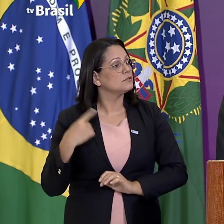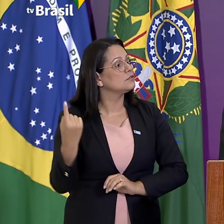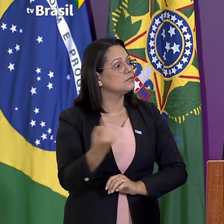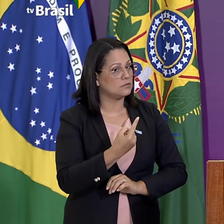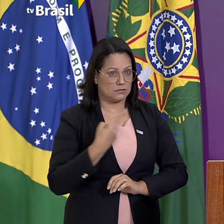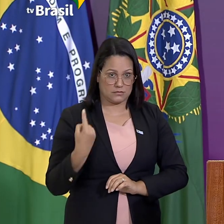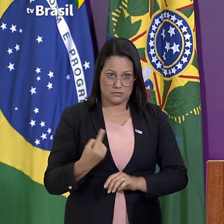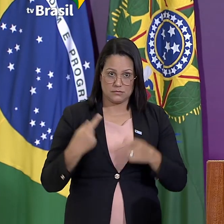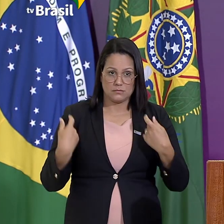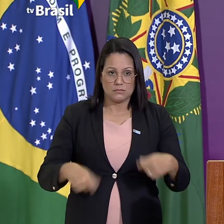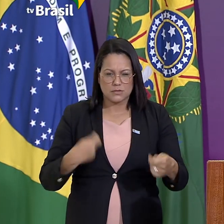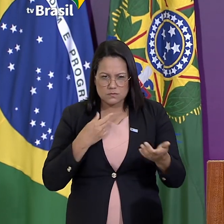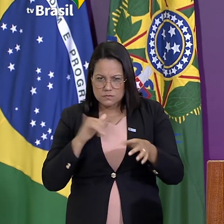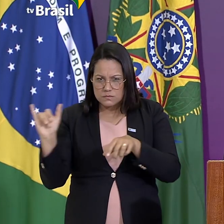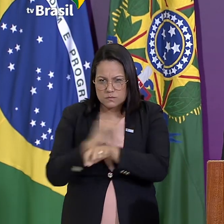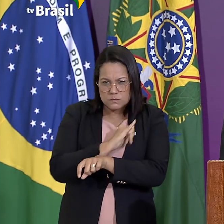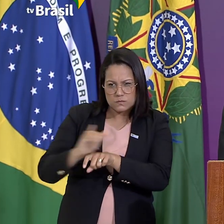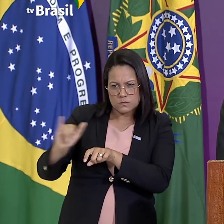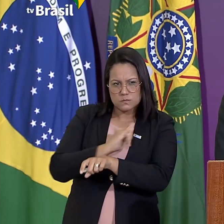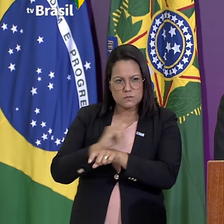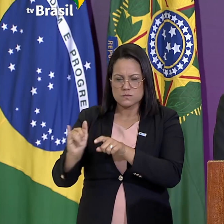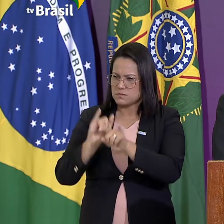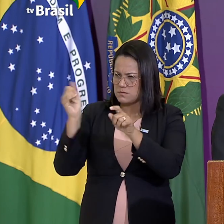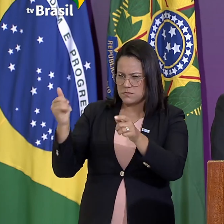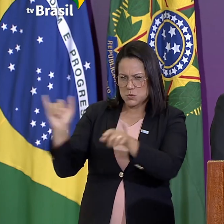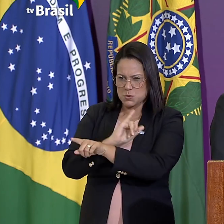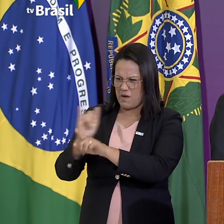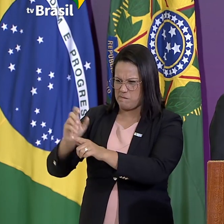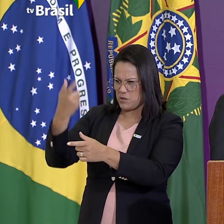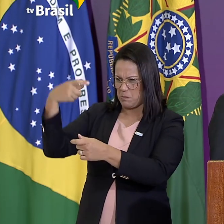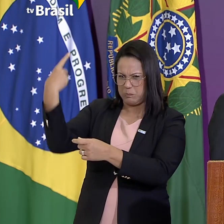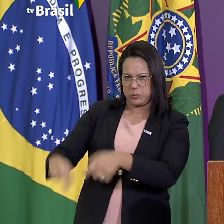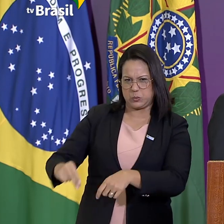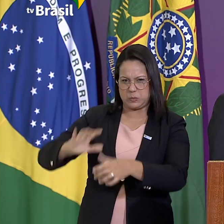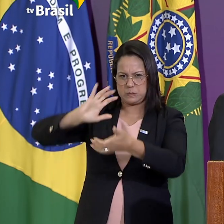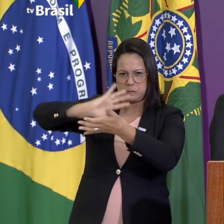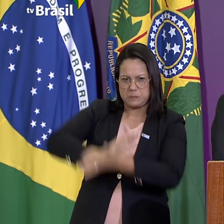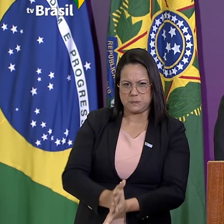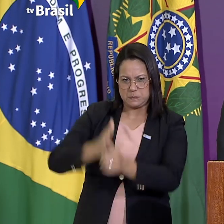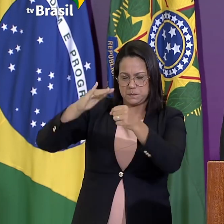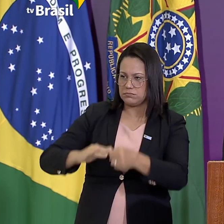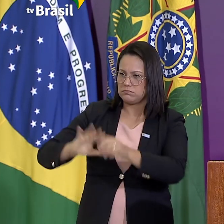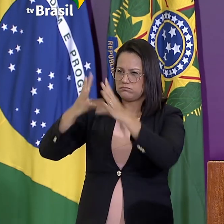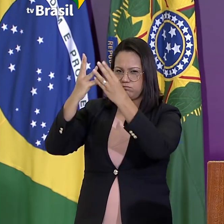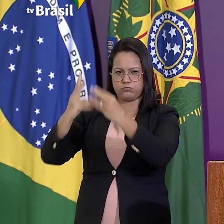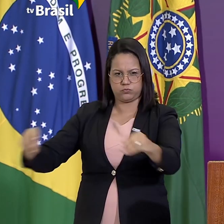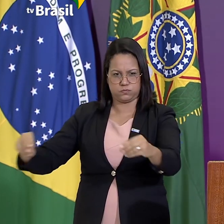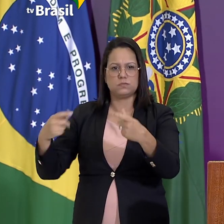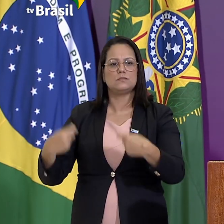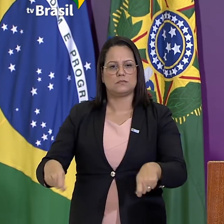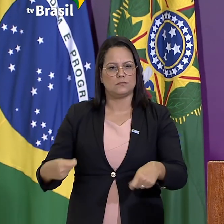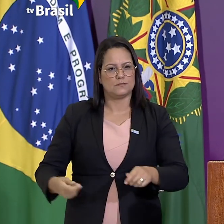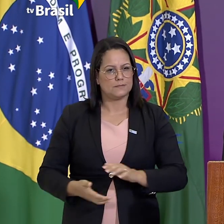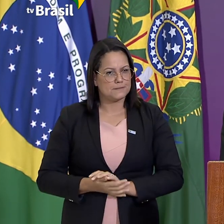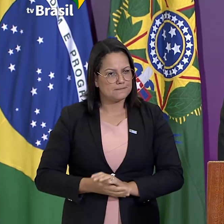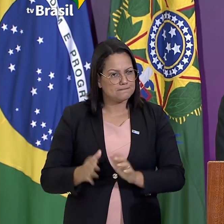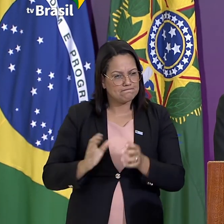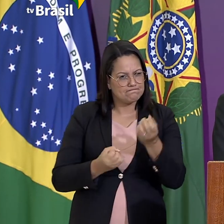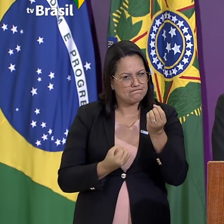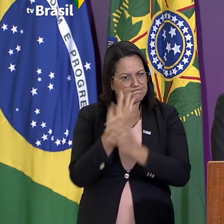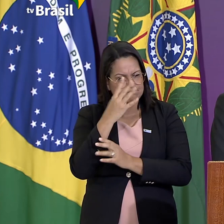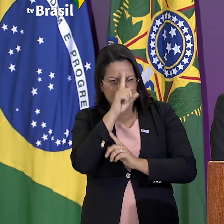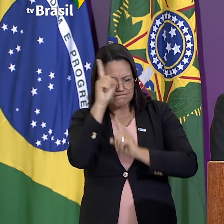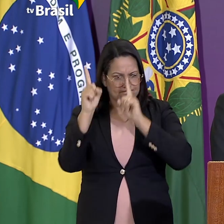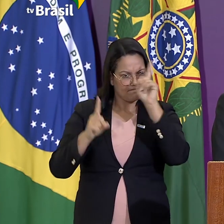temos que criar meios para dissuadir os agressores, criar normas,